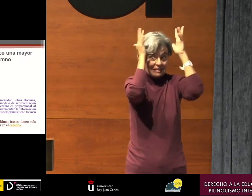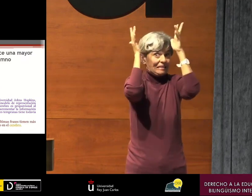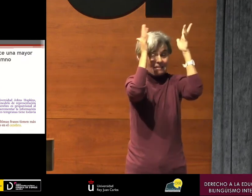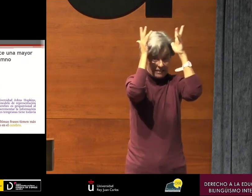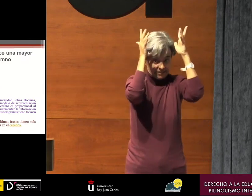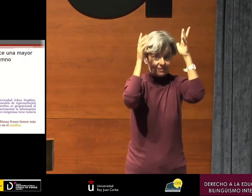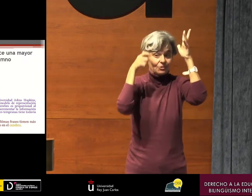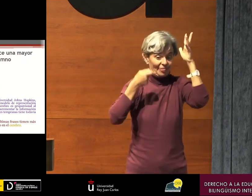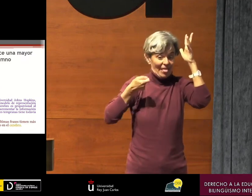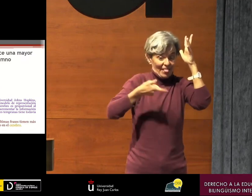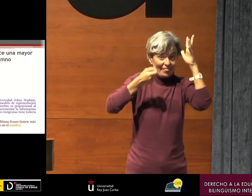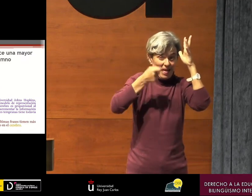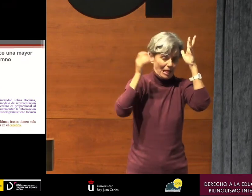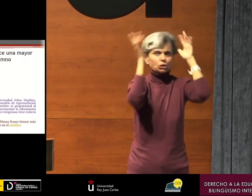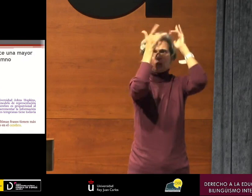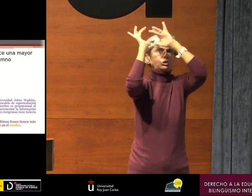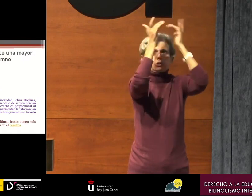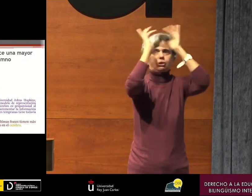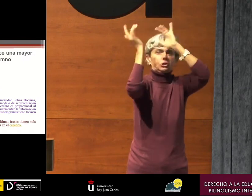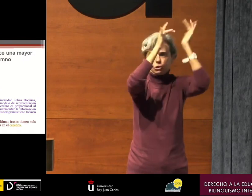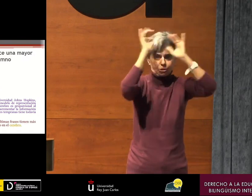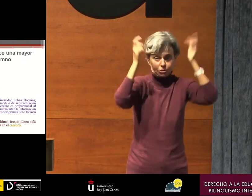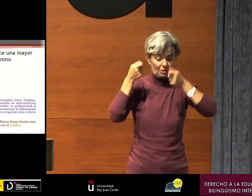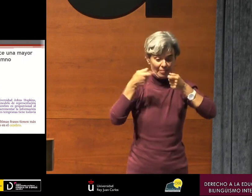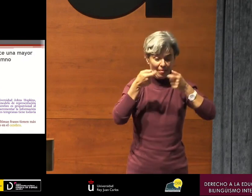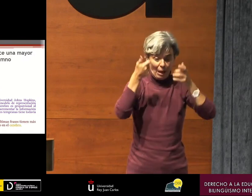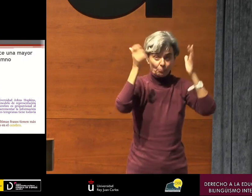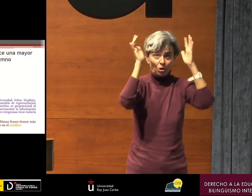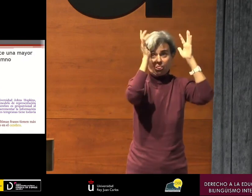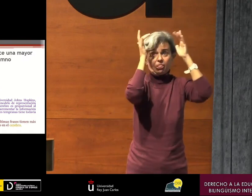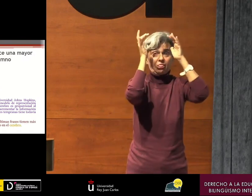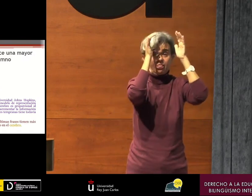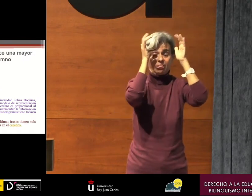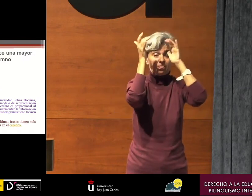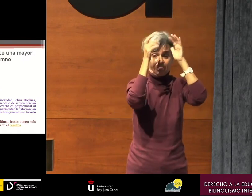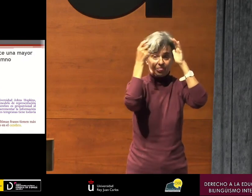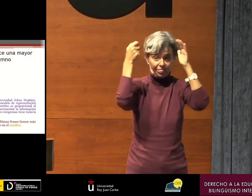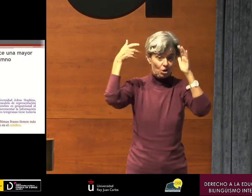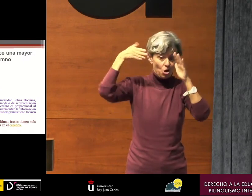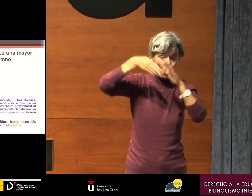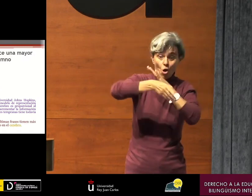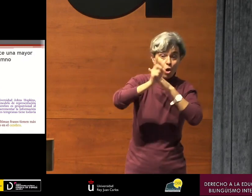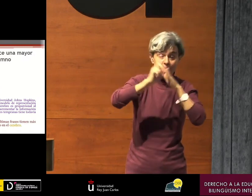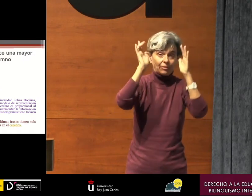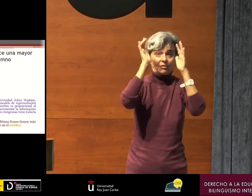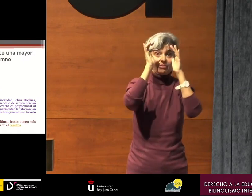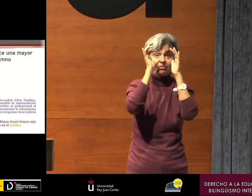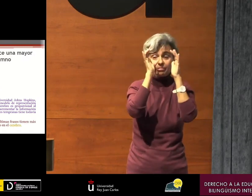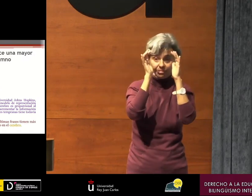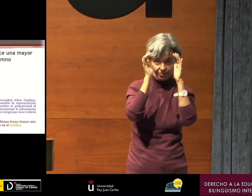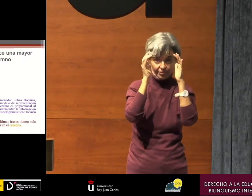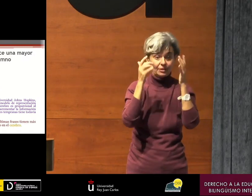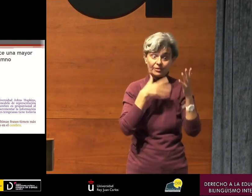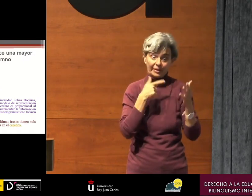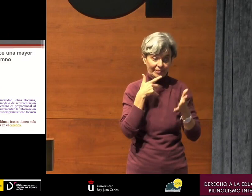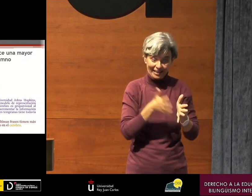sobre todo en esas etapas críticas de adquisición del lenguaje de 0 a 3 o de 0 a 5.